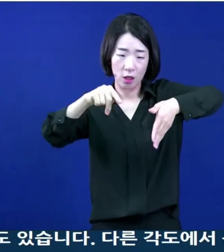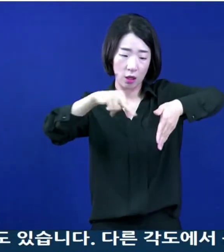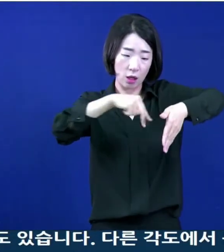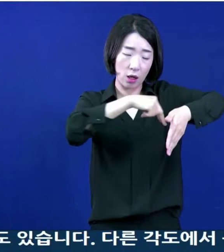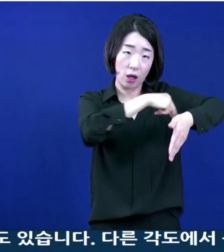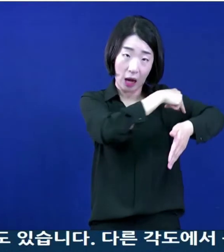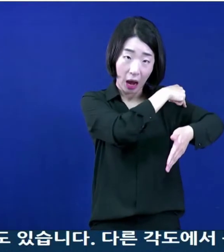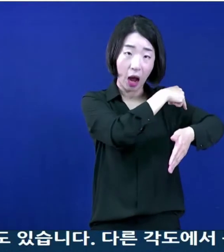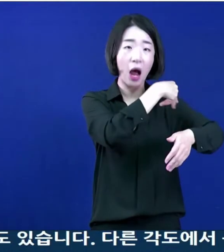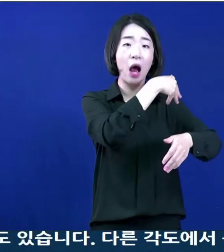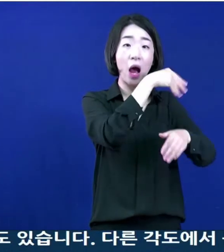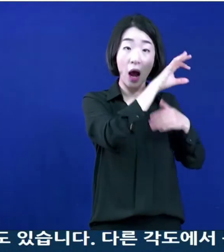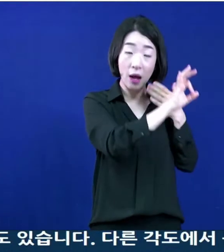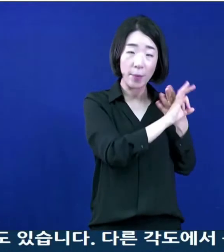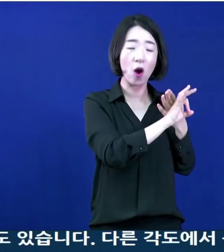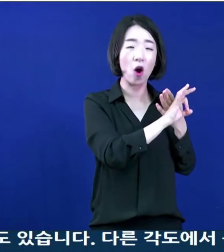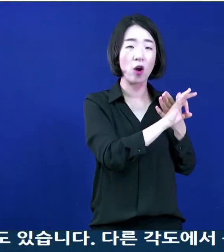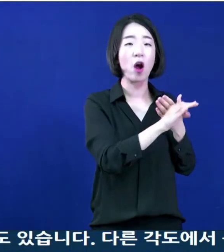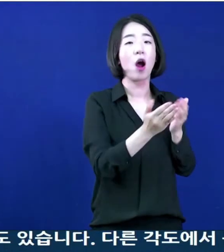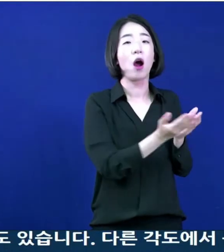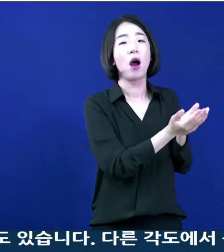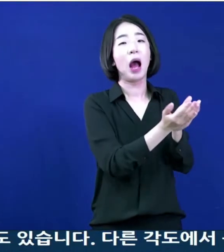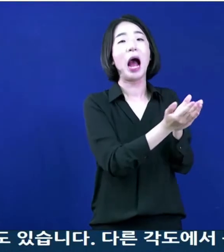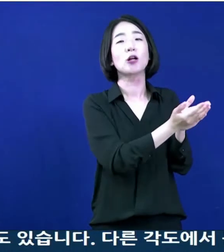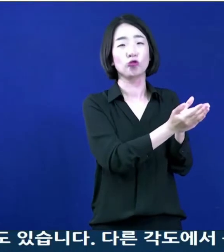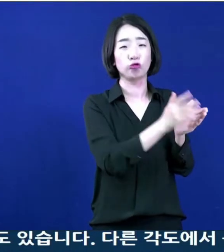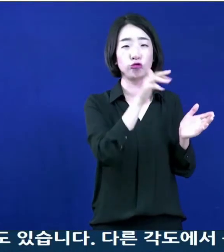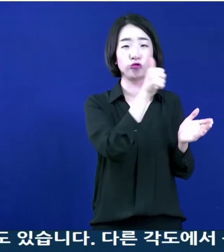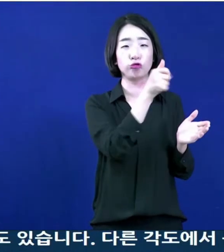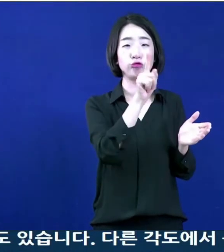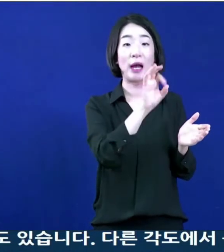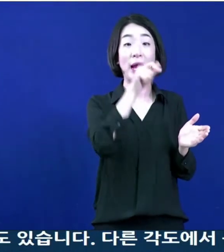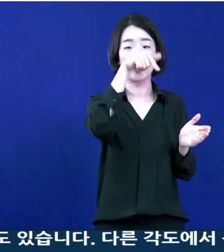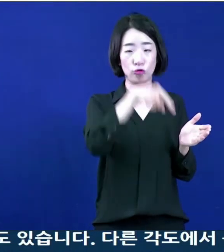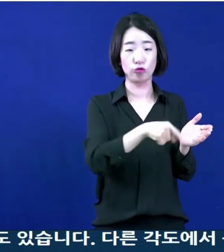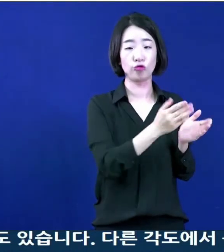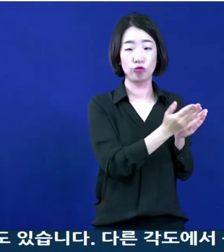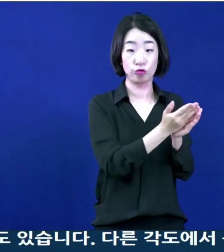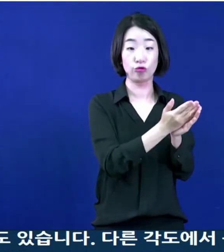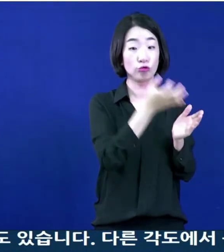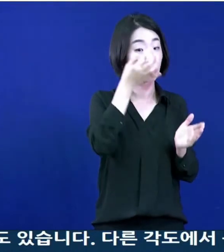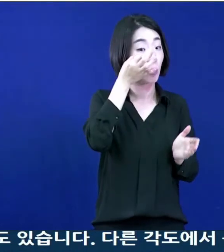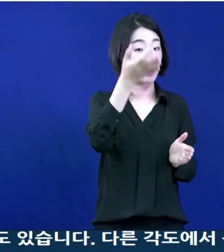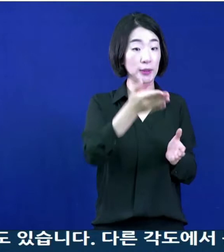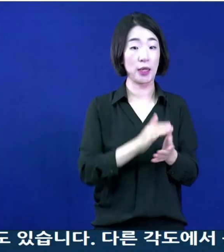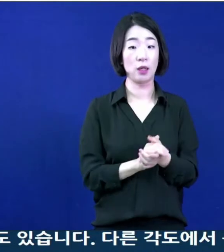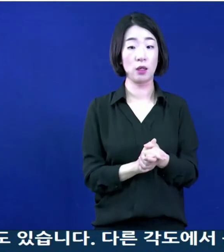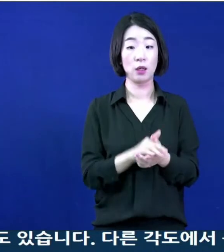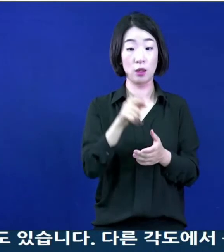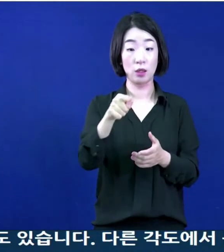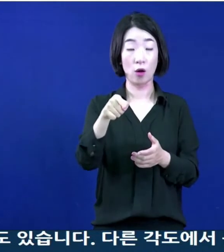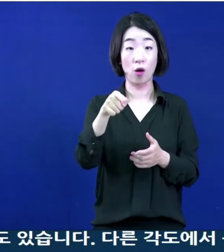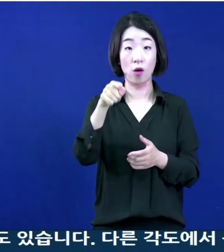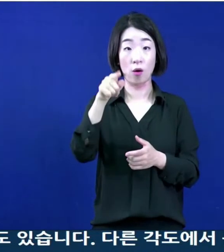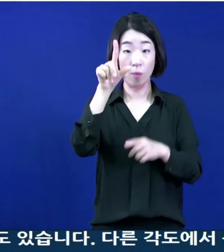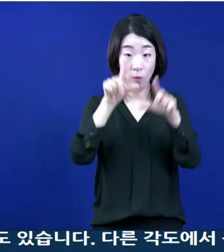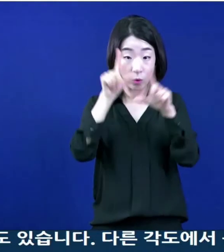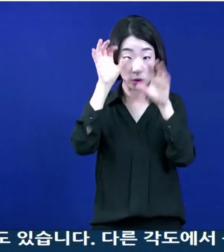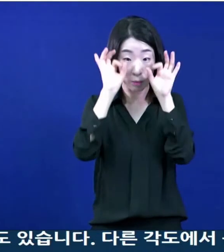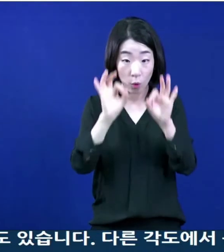나가면 에베소 항구가 나옵니다. 에베소 항구가. 다음 그림 한번 보여드릴게요. 요거는 복원도입니다.